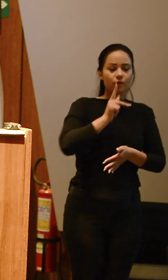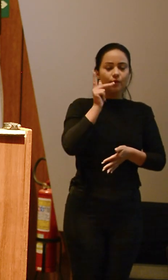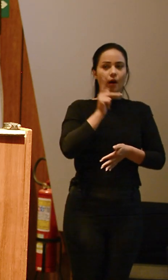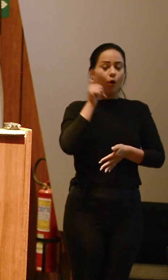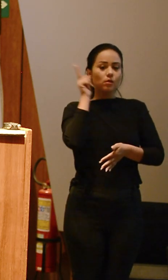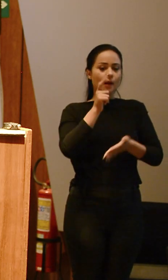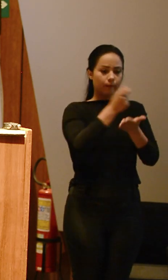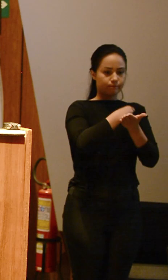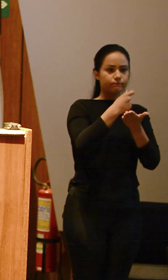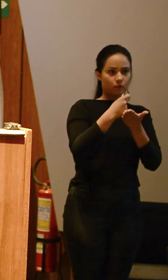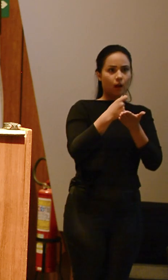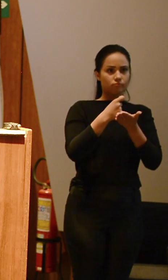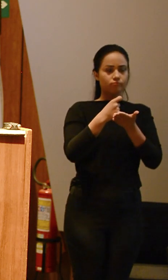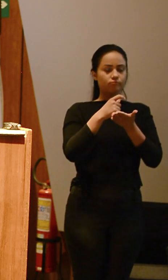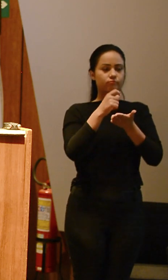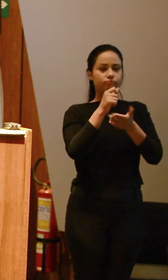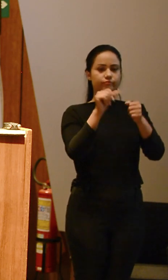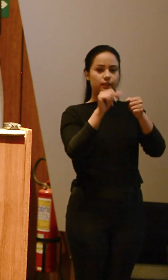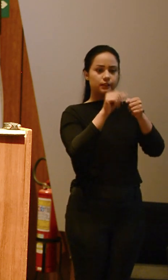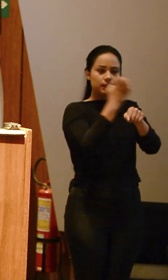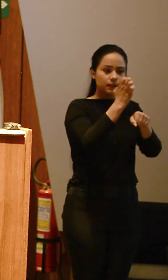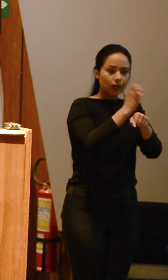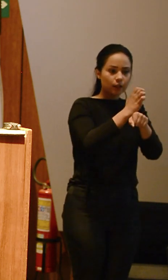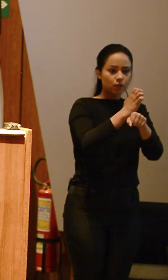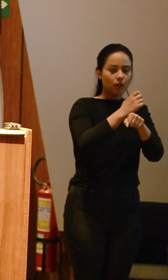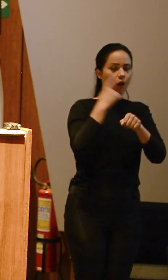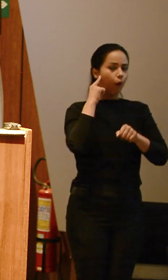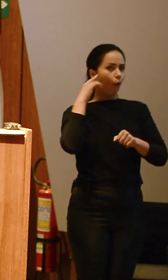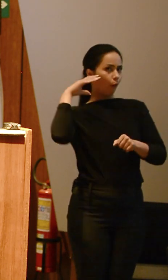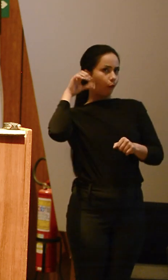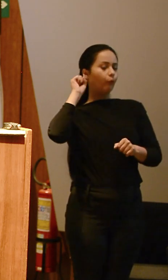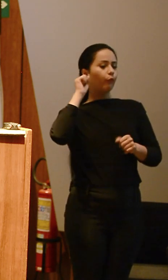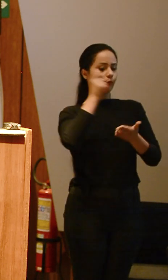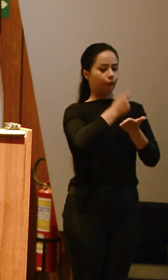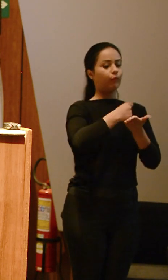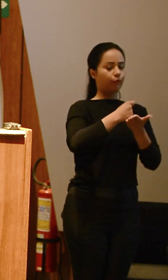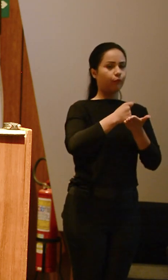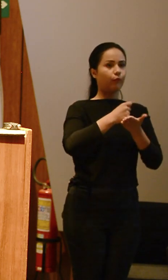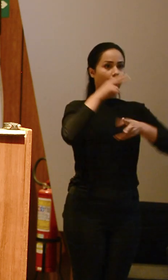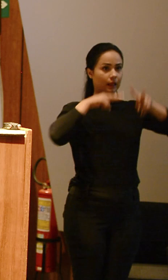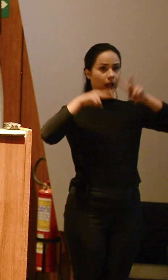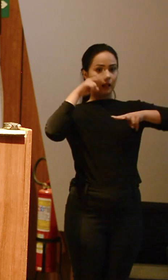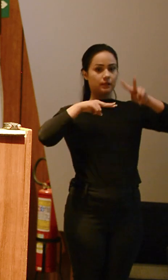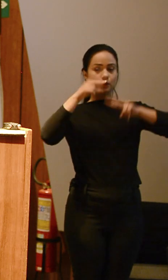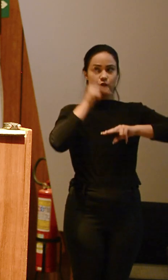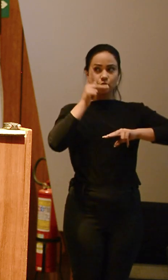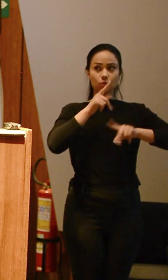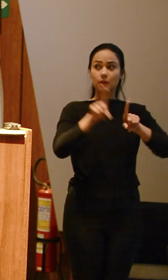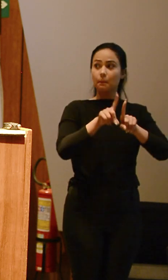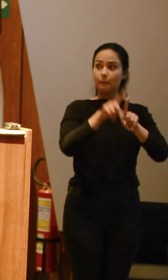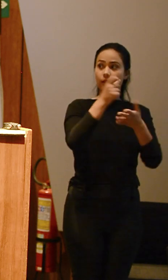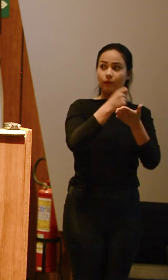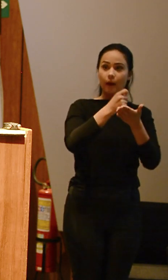e consegue anotar, fazer uma atividade motora, né? Analisar o que está sendo dito e escrever